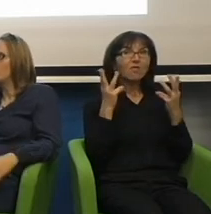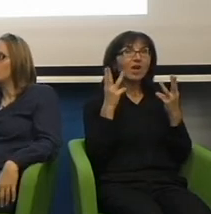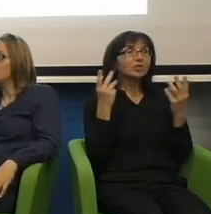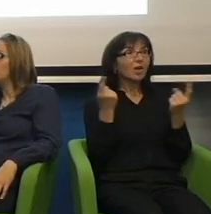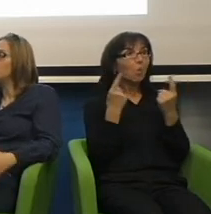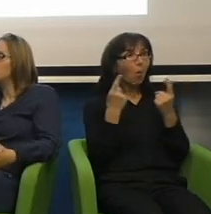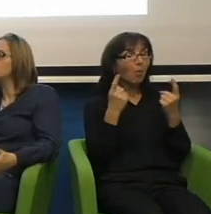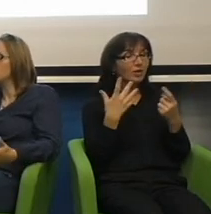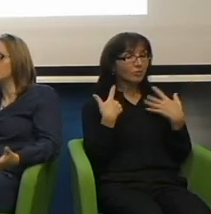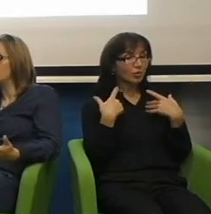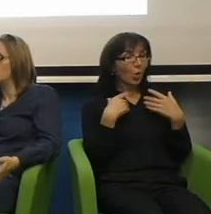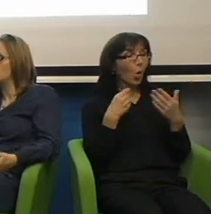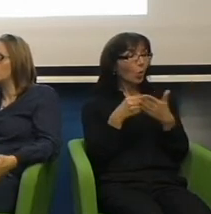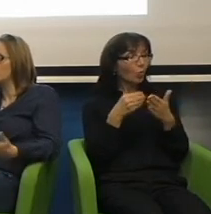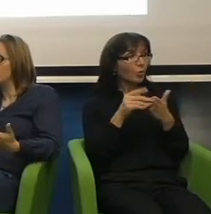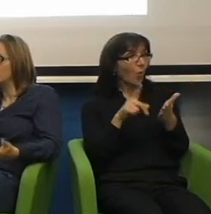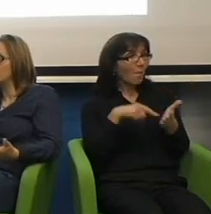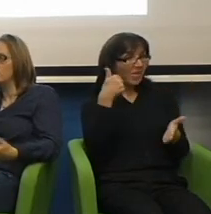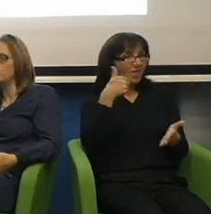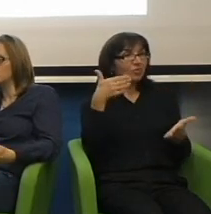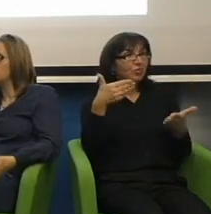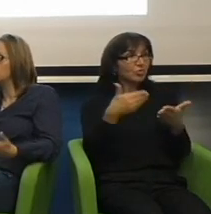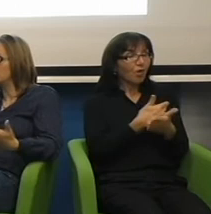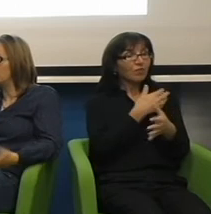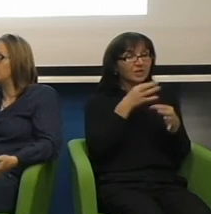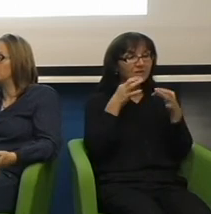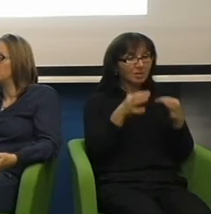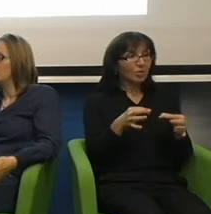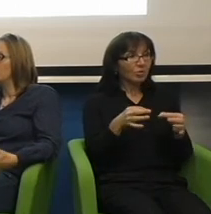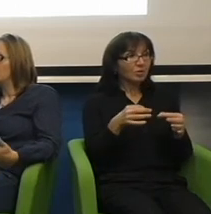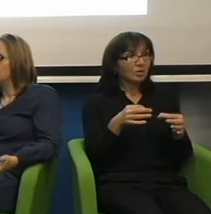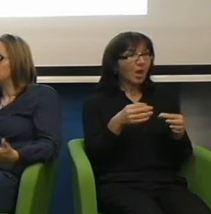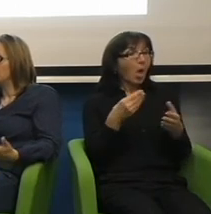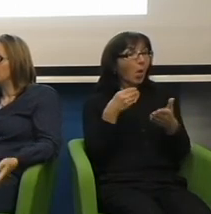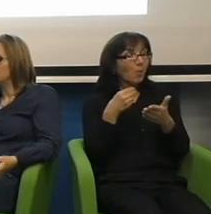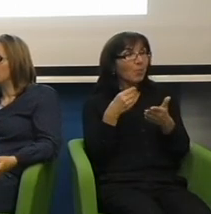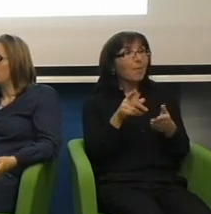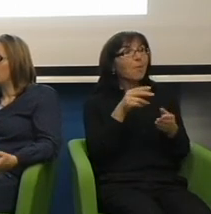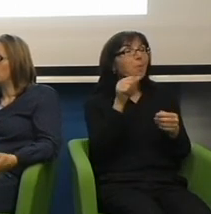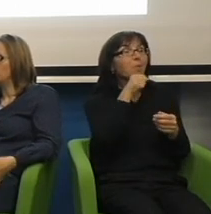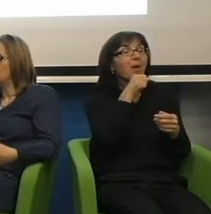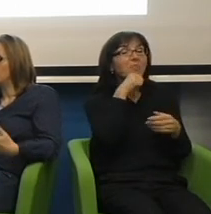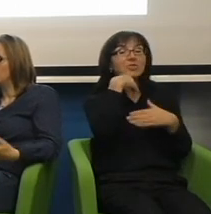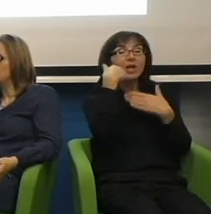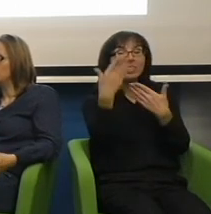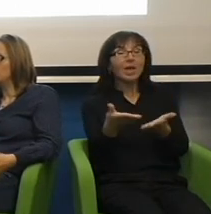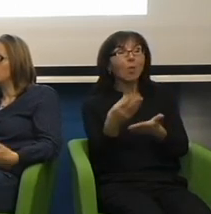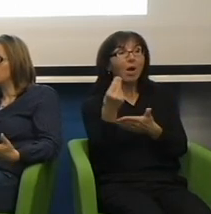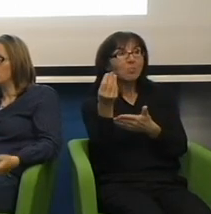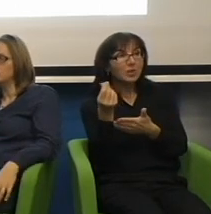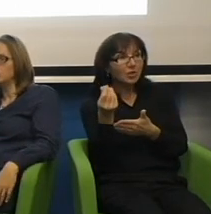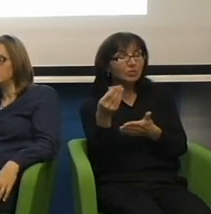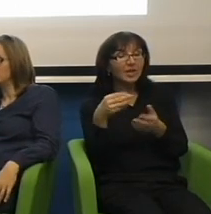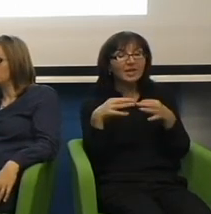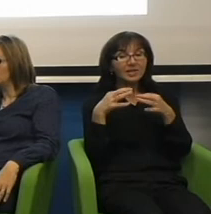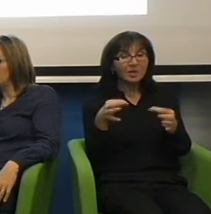jego, kupują pierwszy nowy samochód. On na ten samochód dostał pieniądze od babci. Babcia mu sfinansowała kupno Daci, on marzył